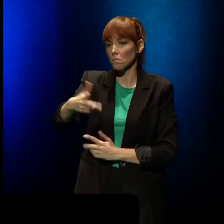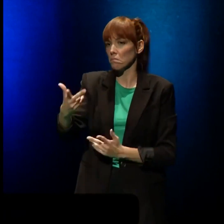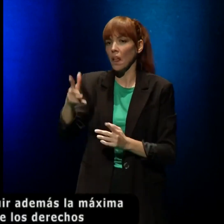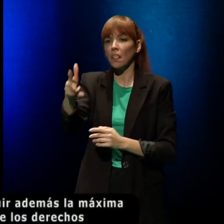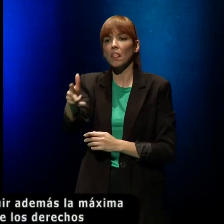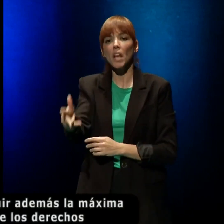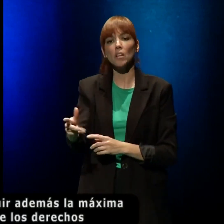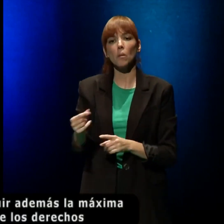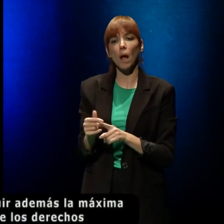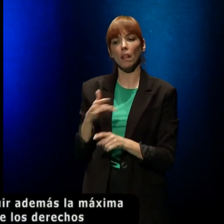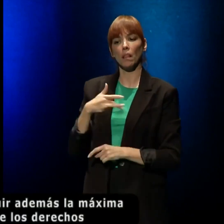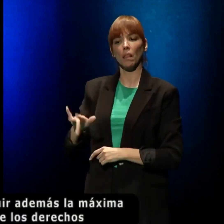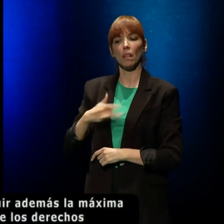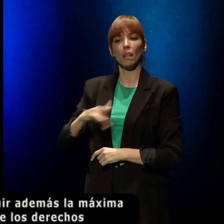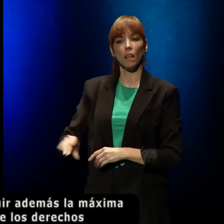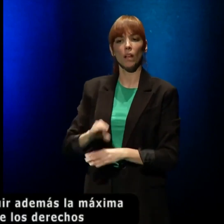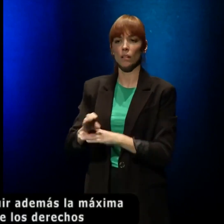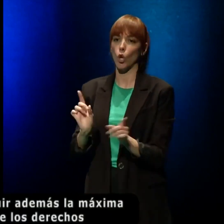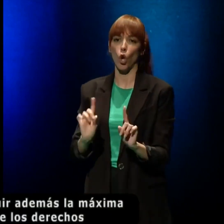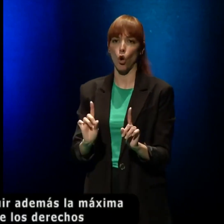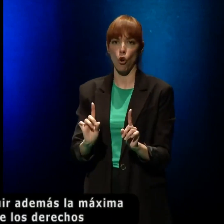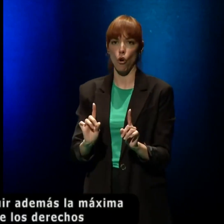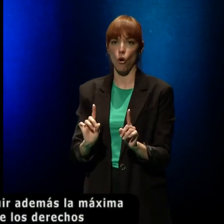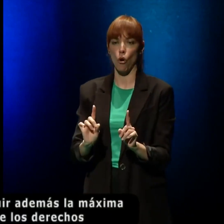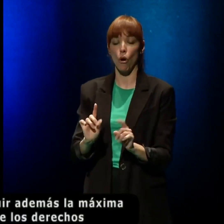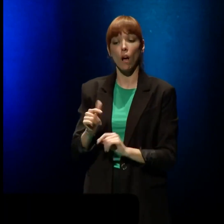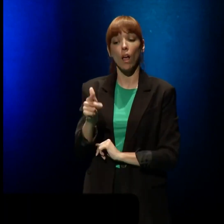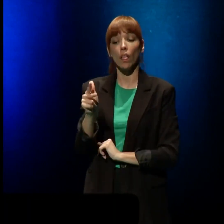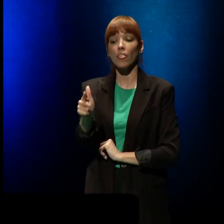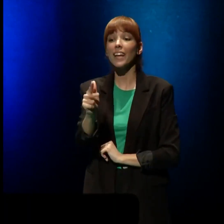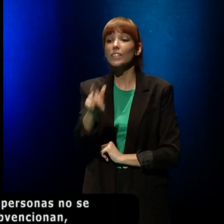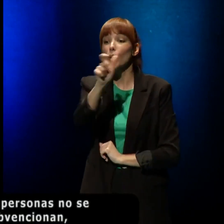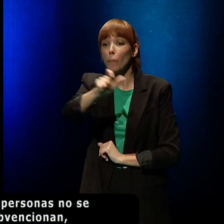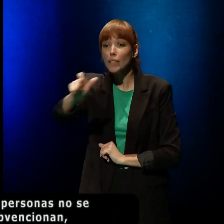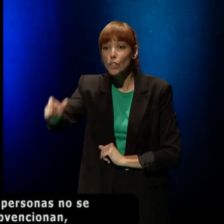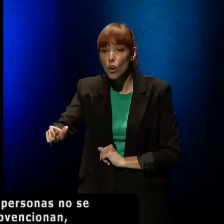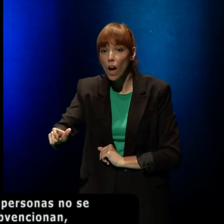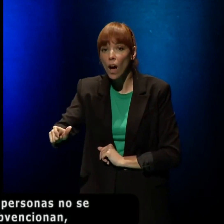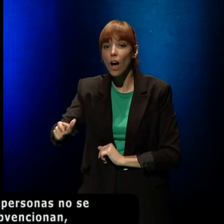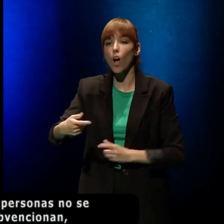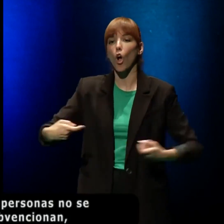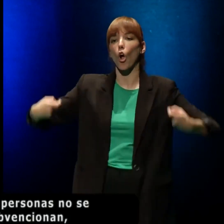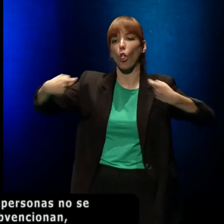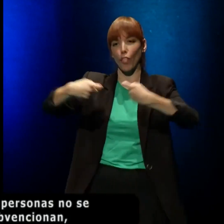se subvencionan, sino que los derechos de las personas se conciertan.